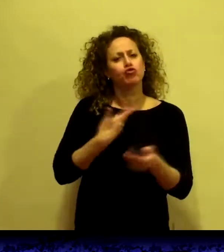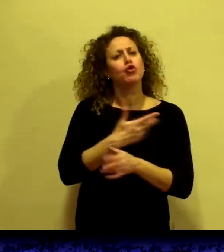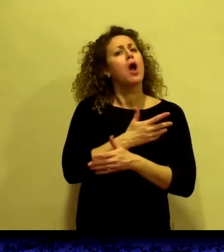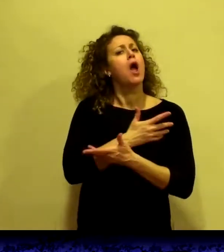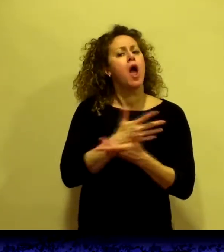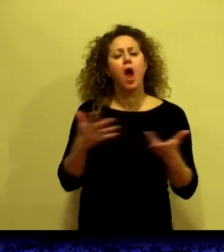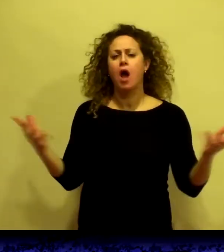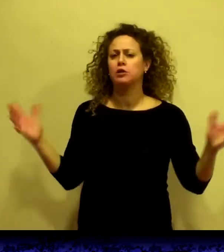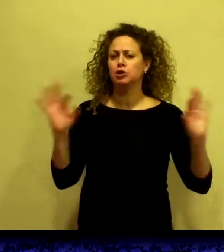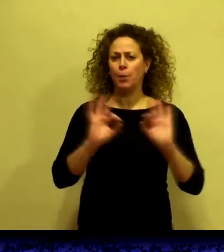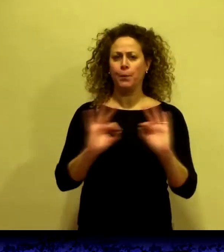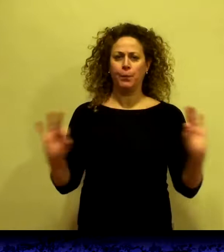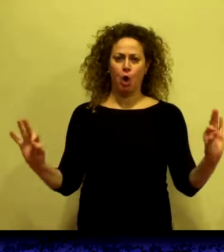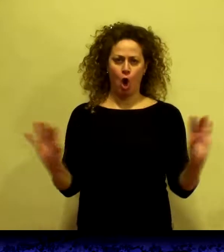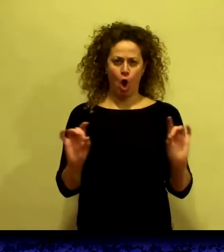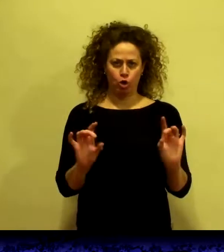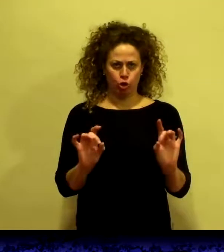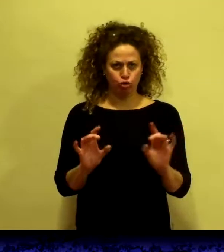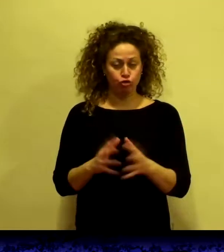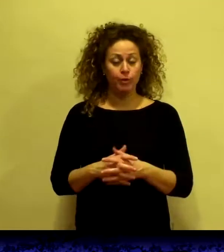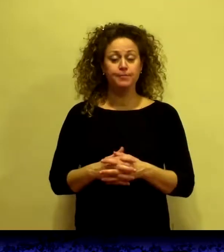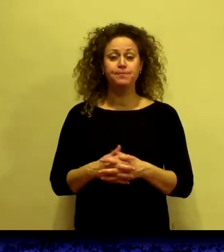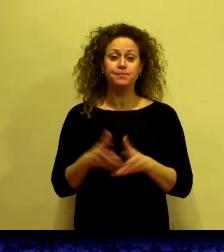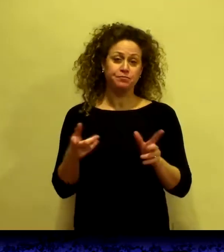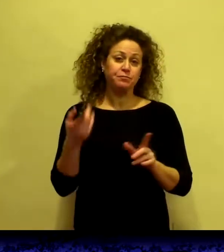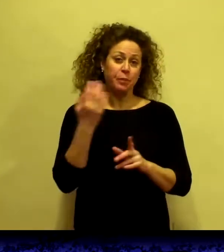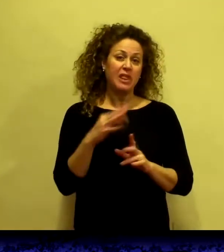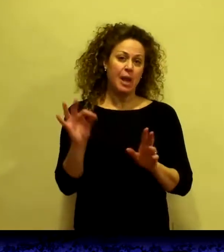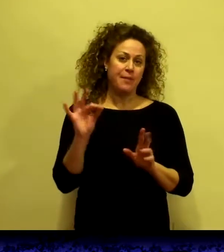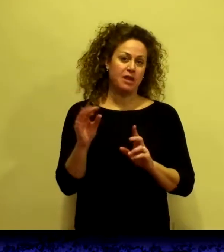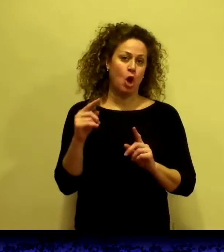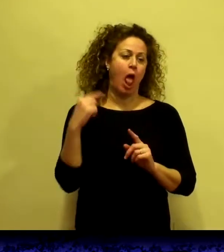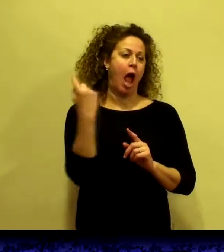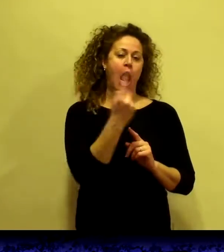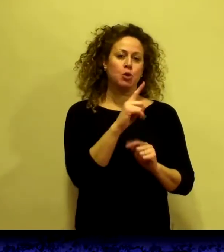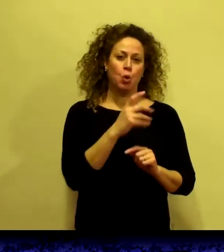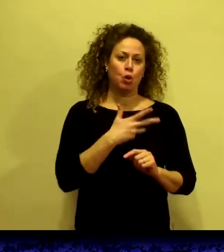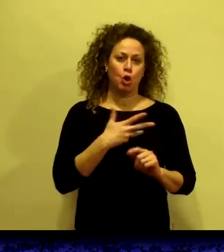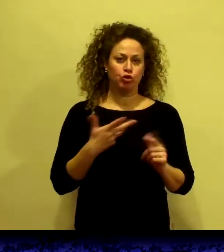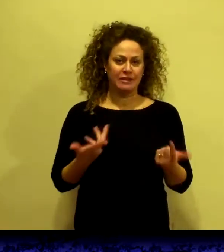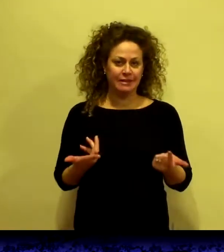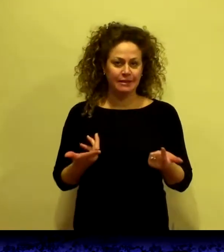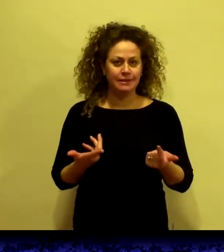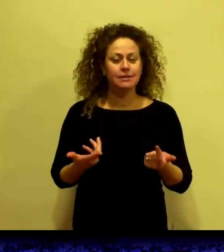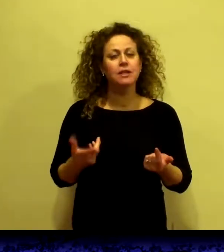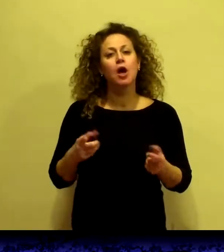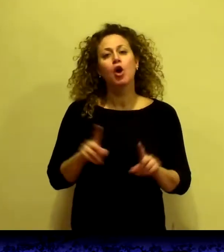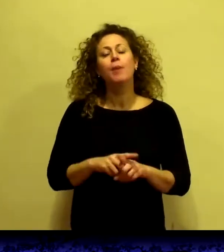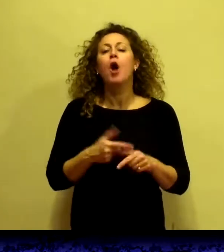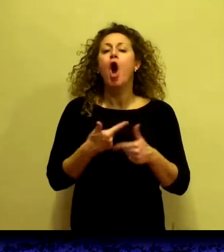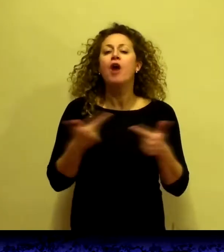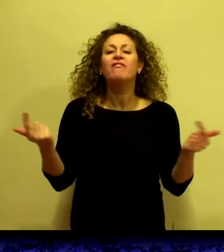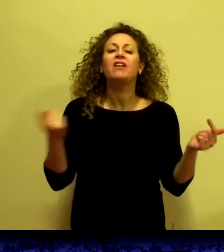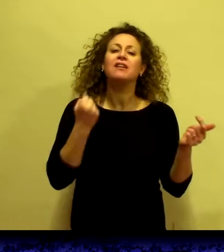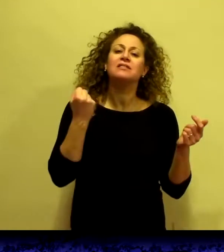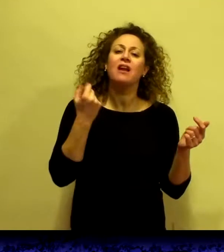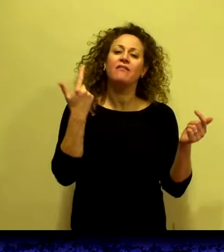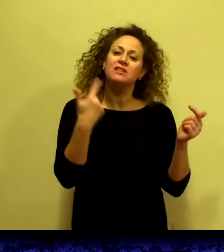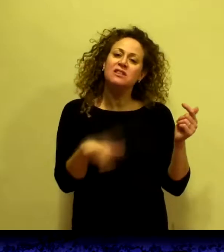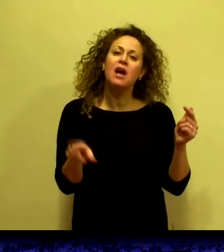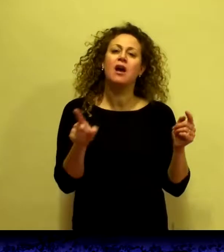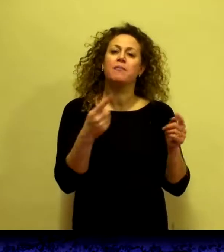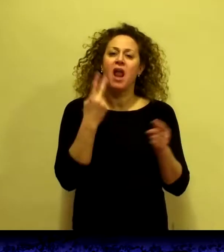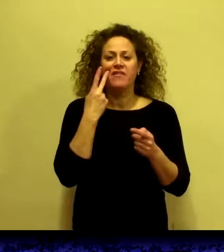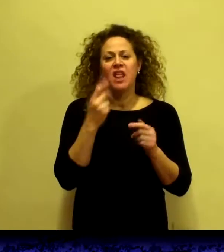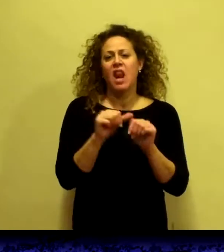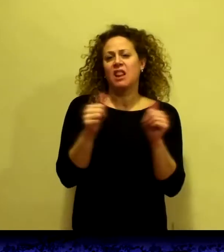Infatti questa scelta di comunque caratterizzare in modo tecnologico anche l'offerta dei servizi è proprio per distinguerci